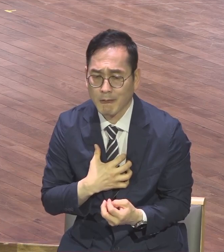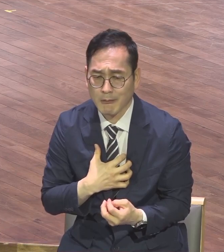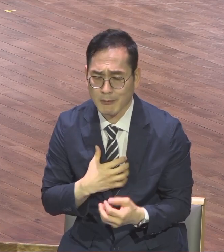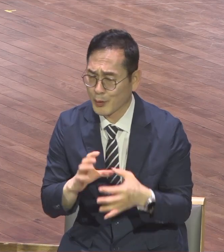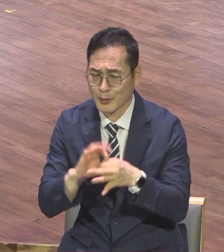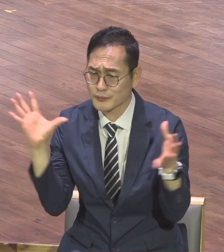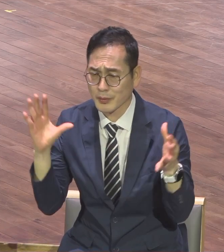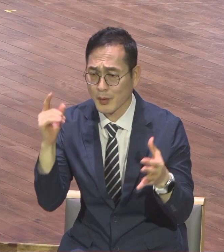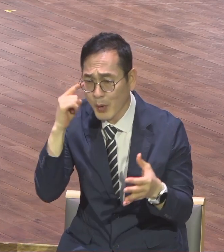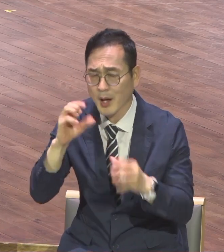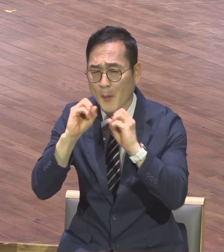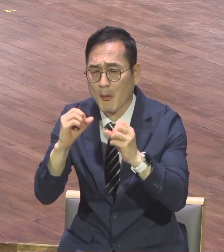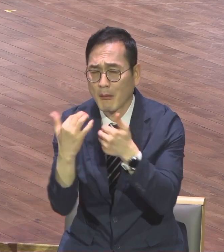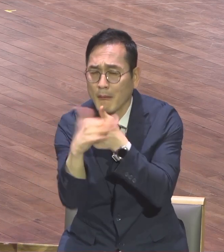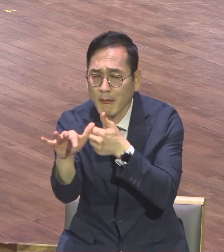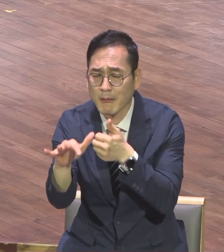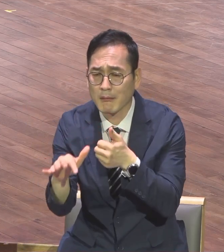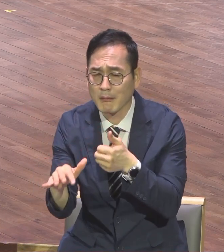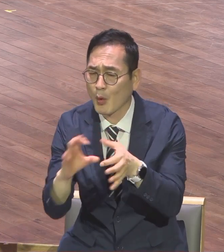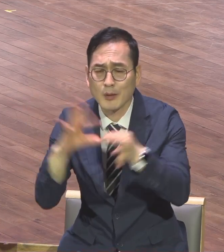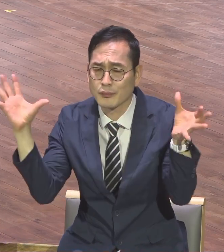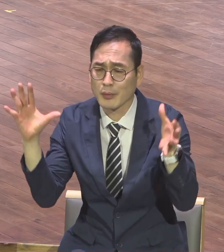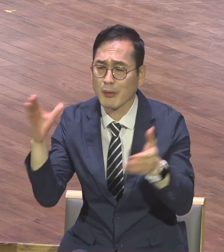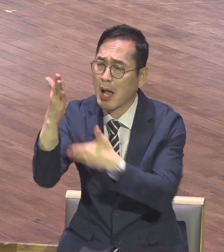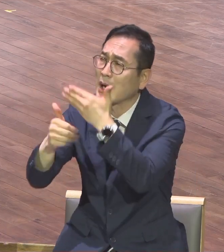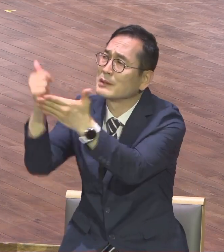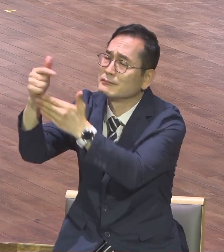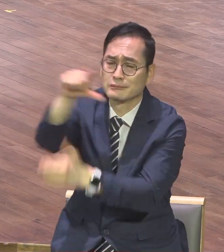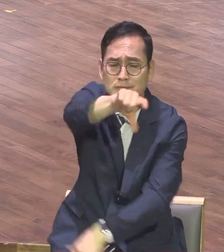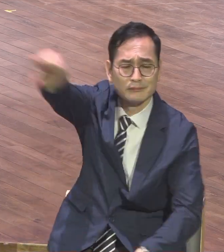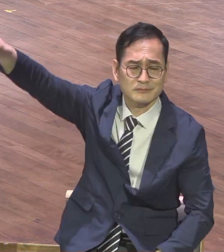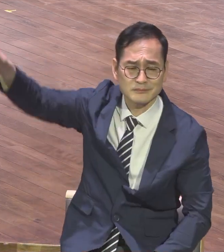아닙니다. 받든지 안 받든지 상관없습니다.